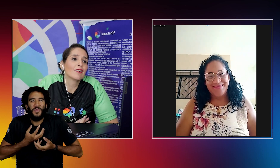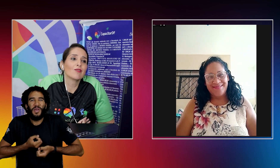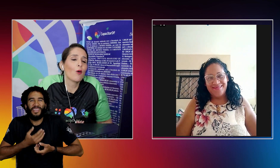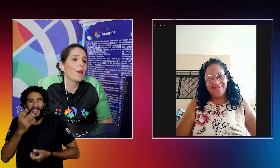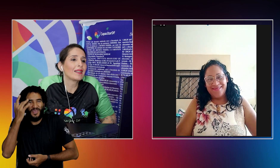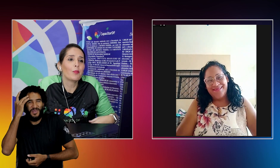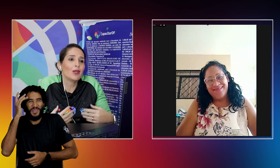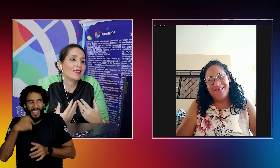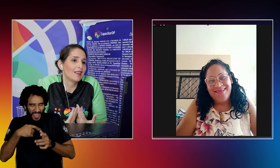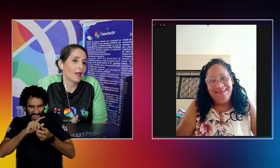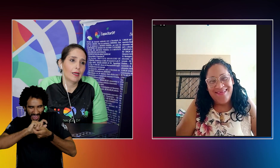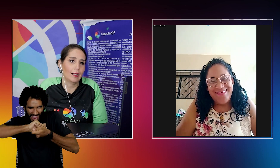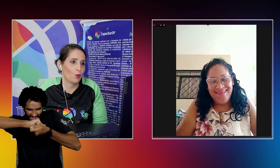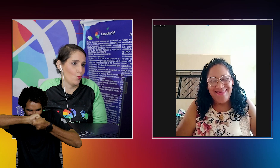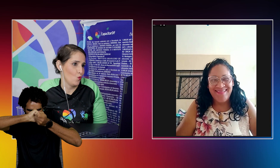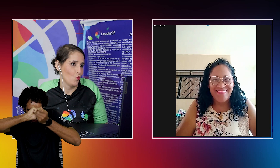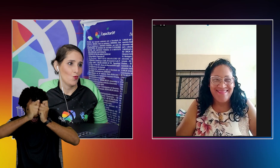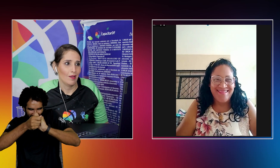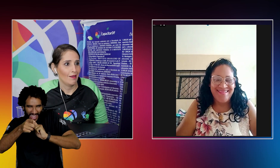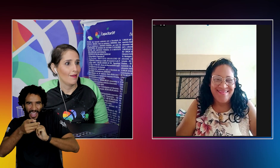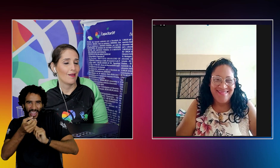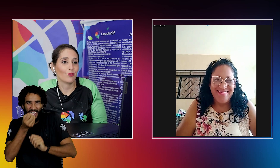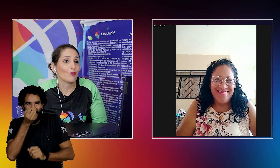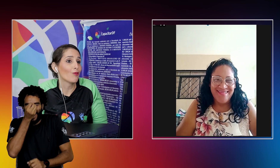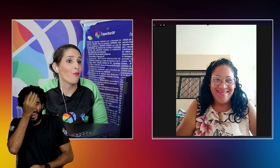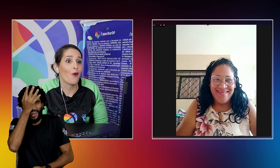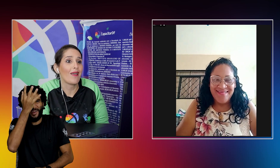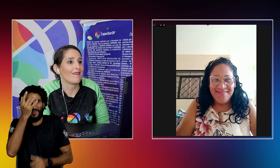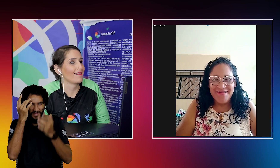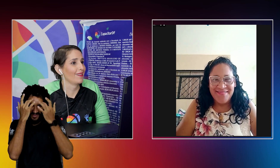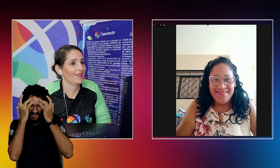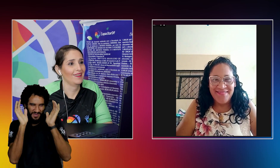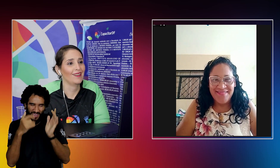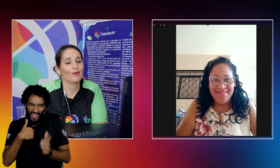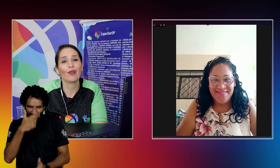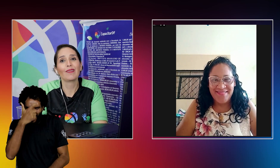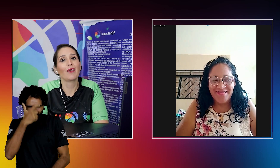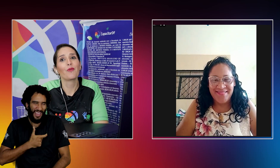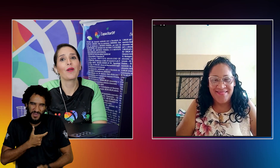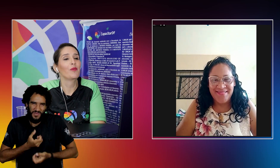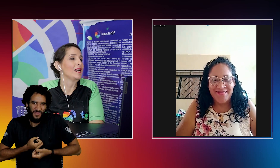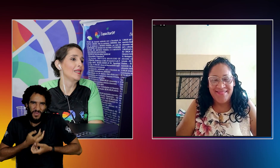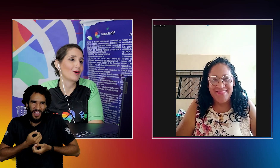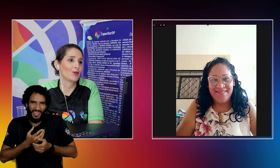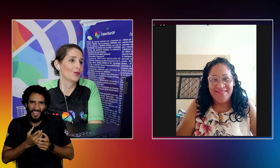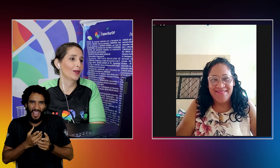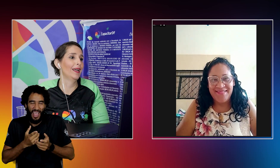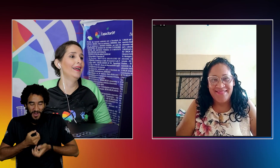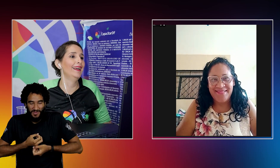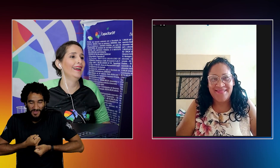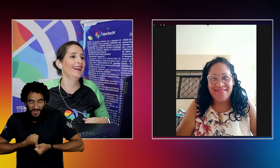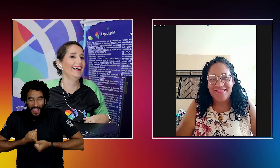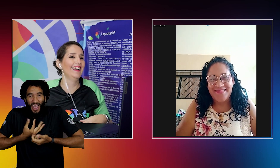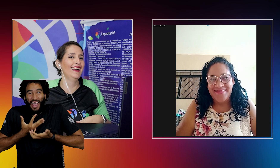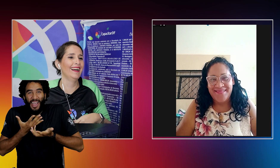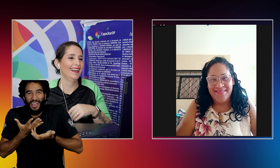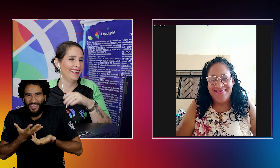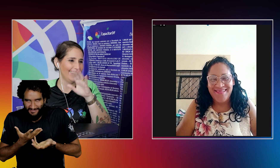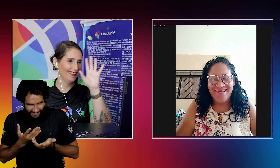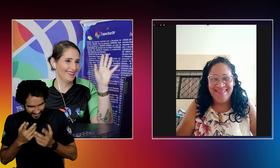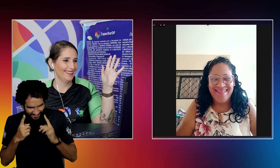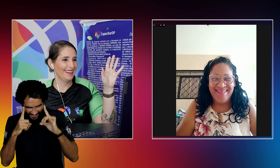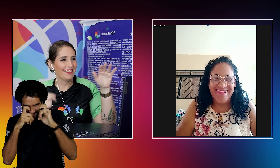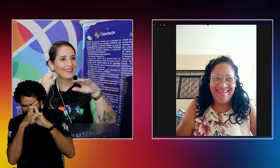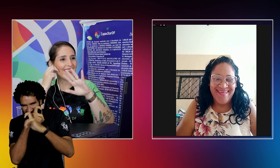consigo transformar na poesia que ela criou. Eu não sou poeta, eu não tenho um eu lírico.